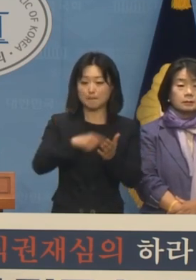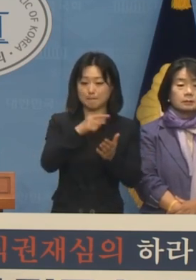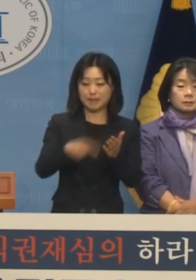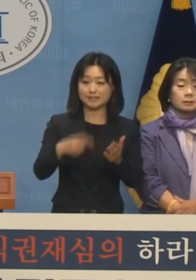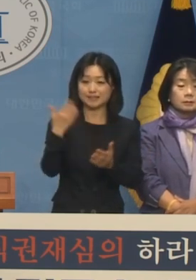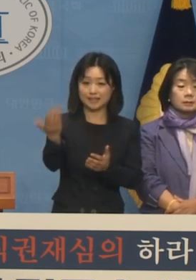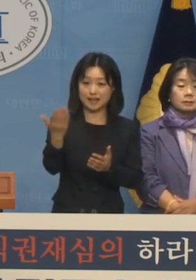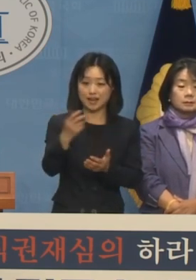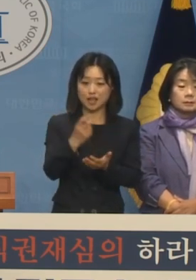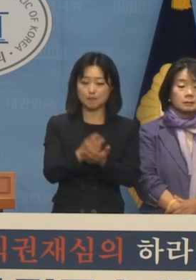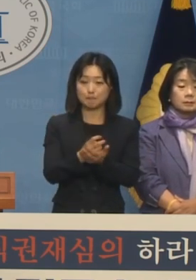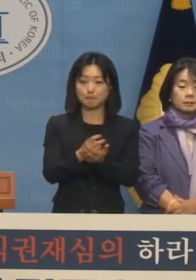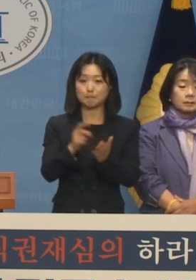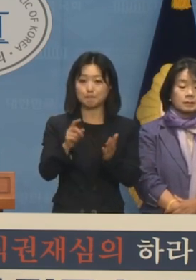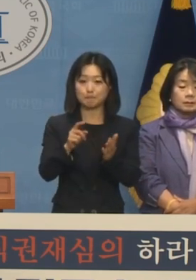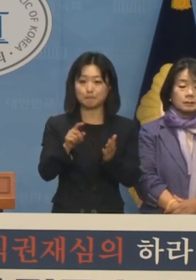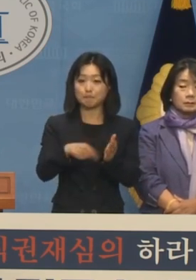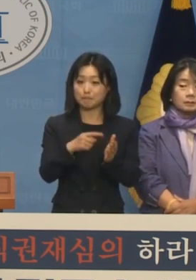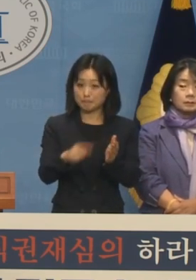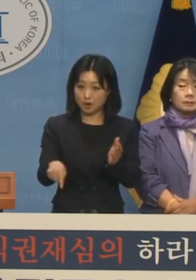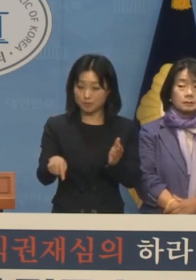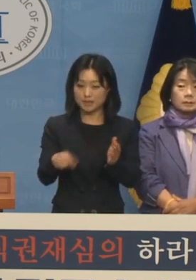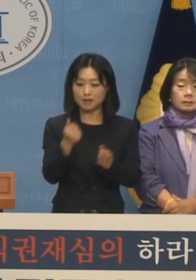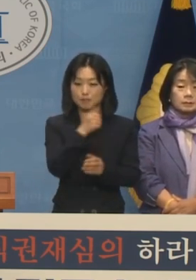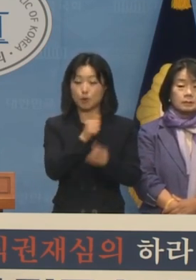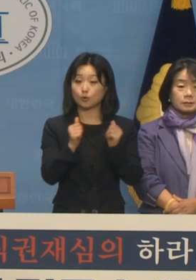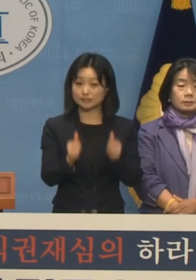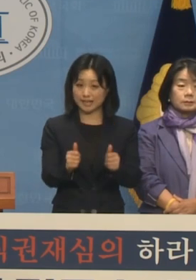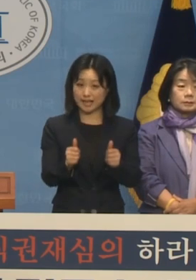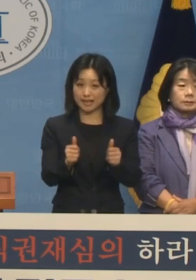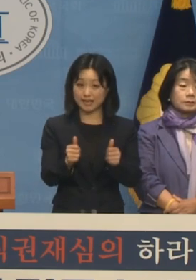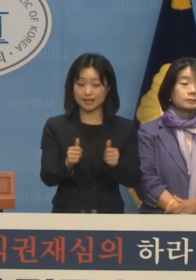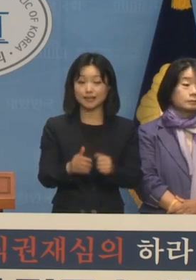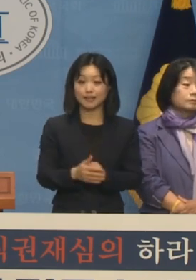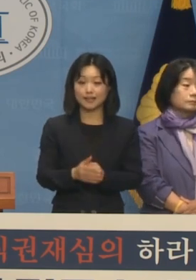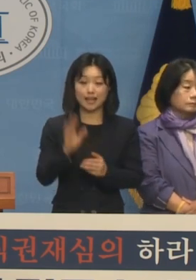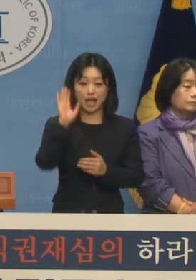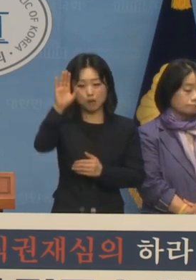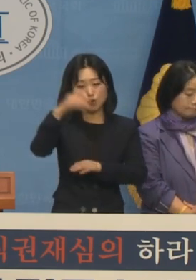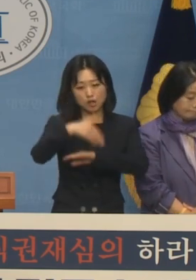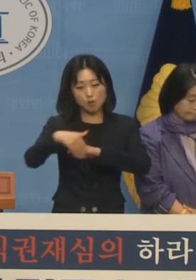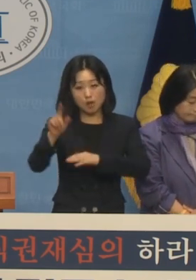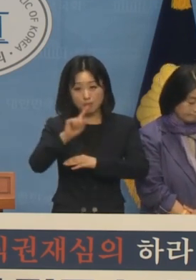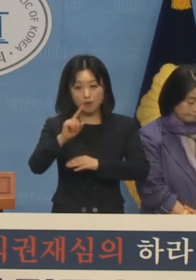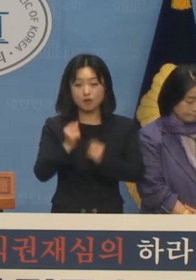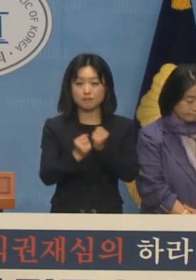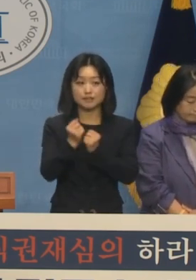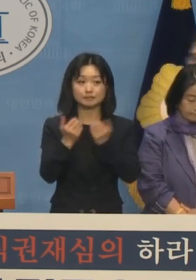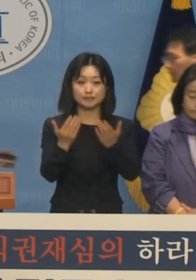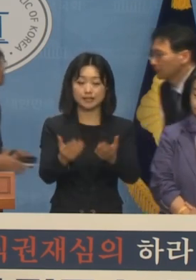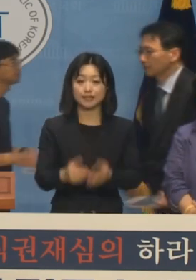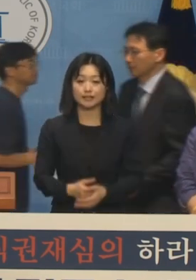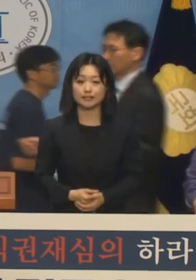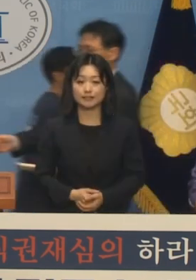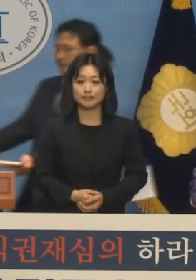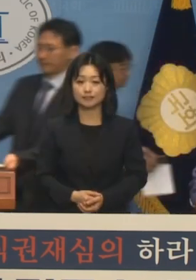있는 법무법인 원곡의 최정기 변호사님의 향후 계획과 일정에 대한 이야기를 들어보도록 하겠습니다.